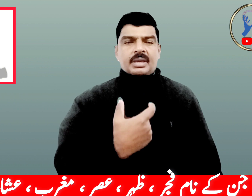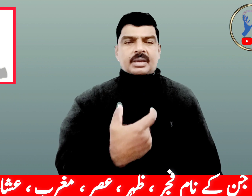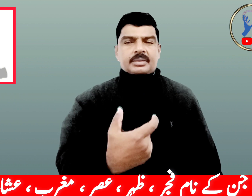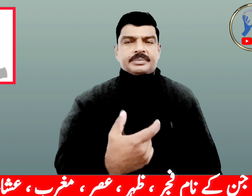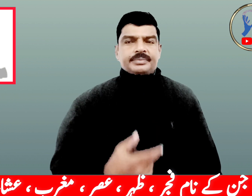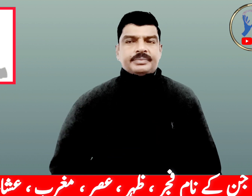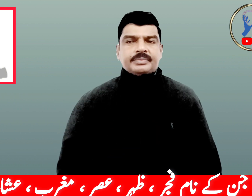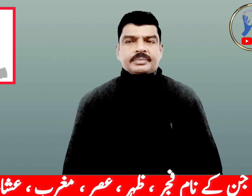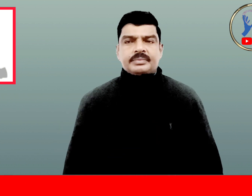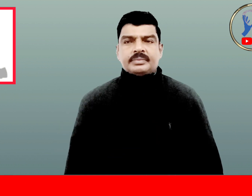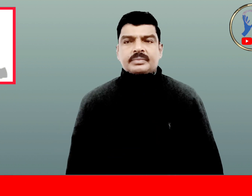ہیں۔